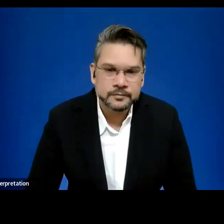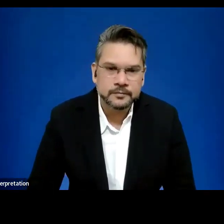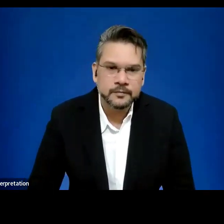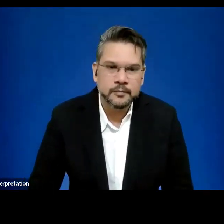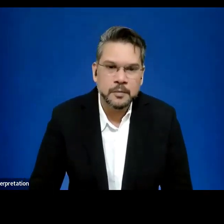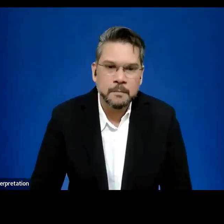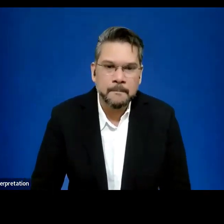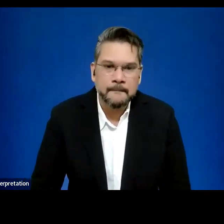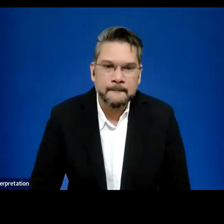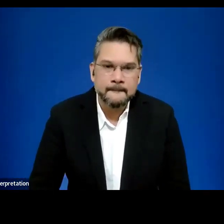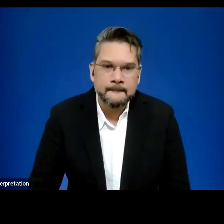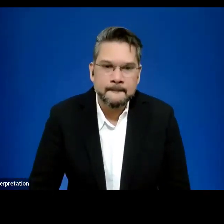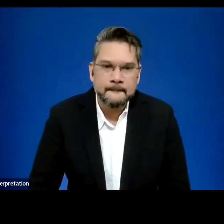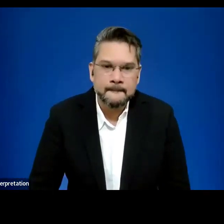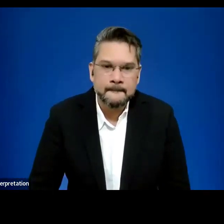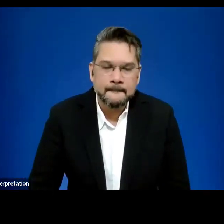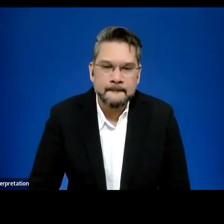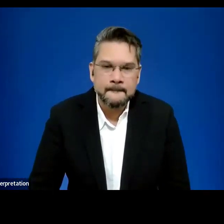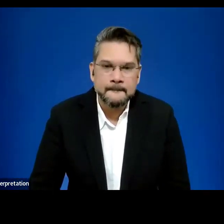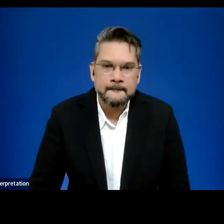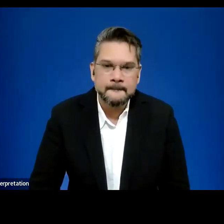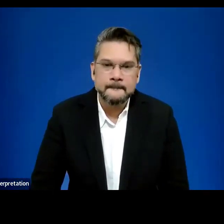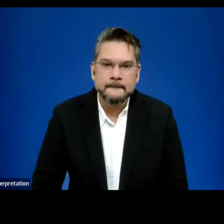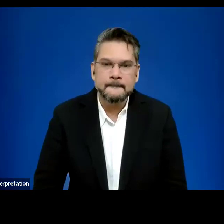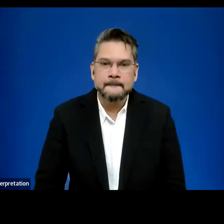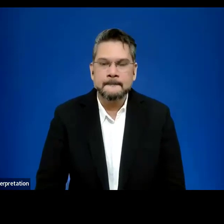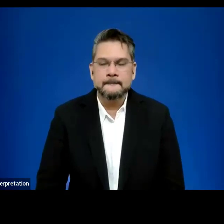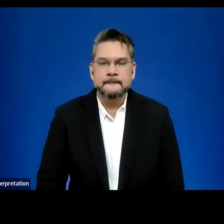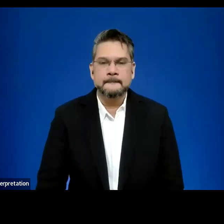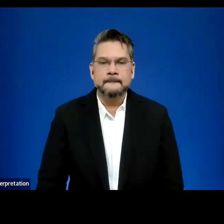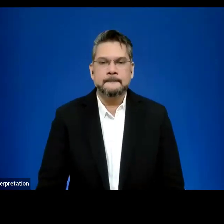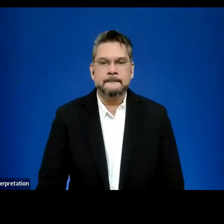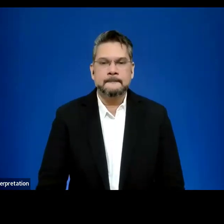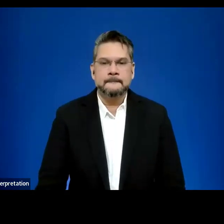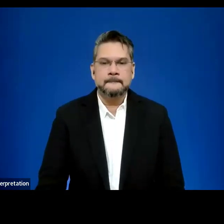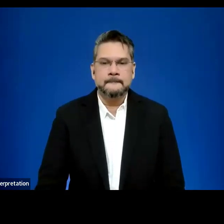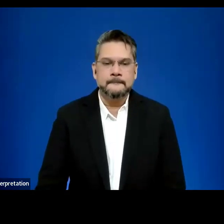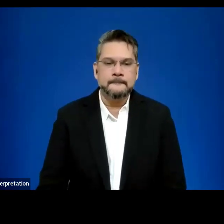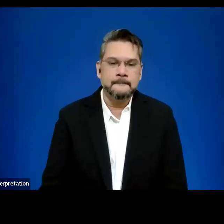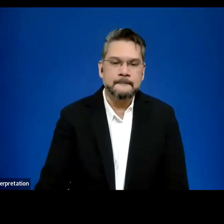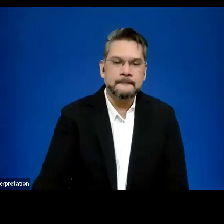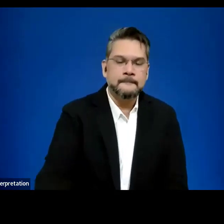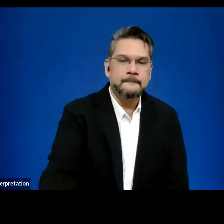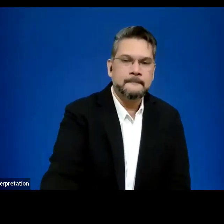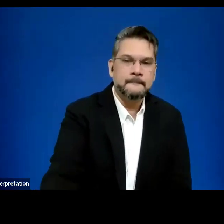可以请我们的 Hindu 的翻译移到正确的频道吗？